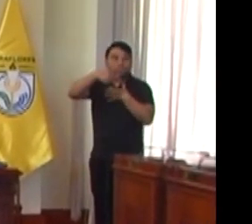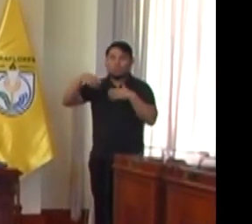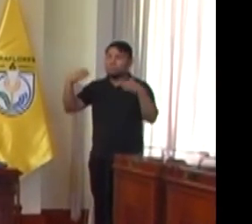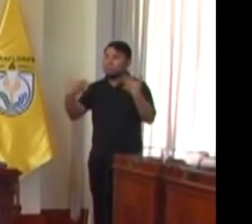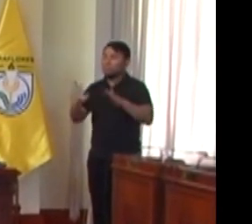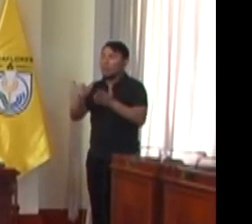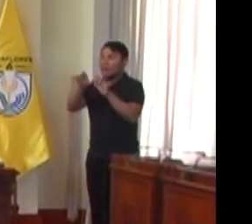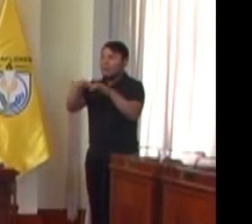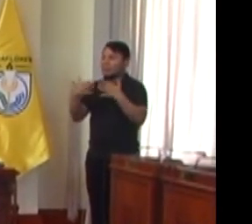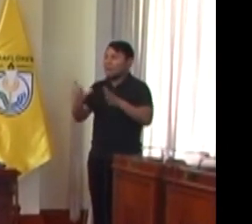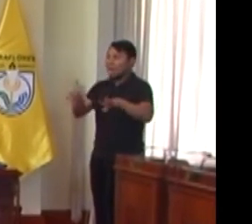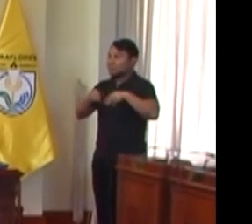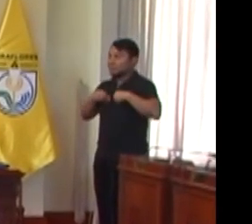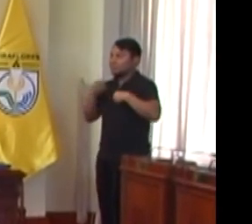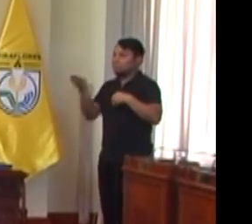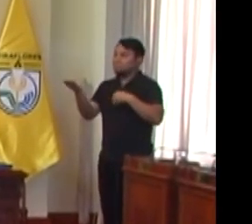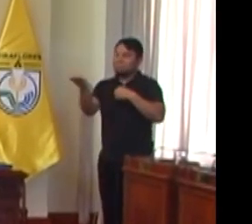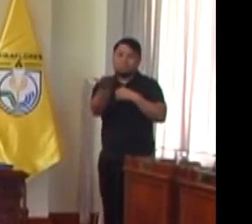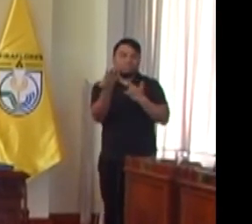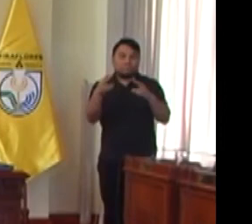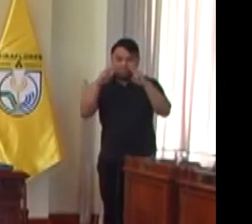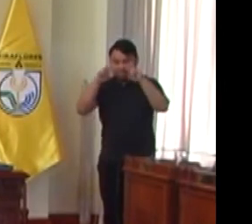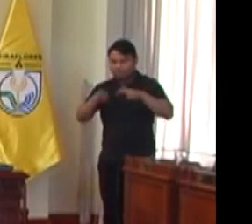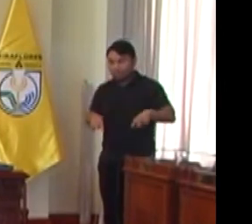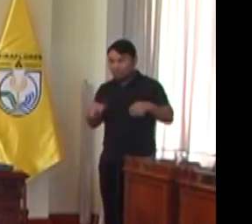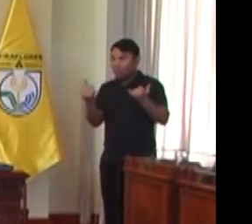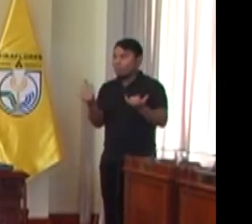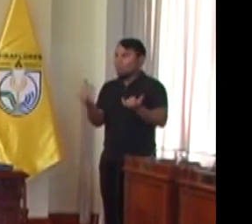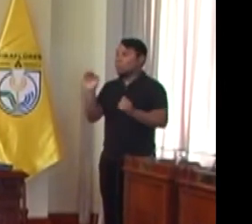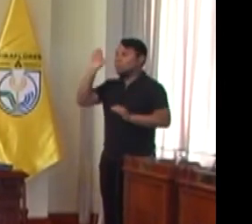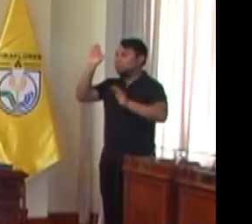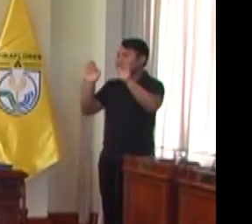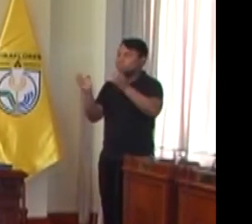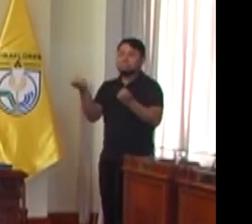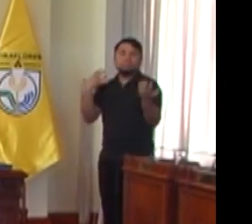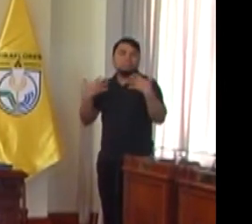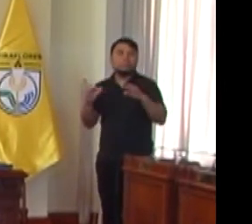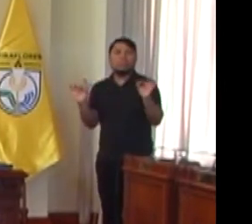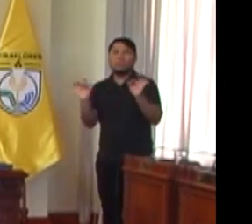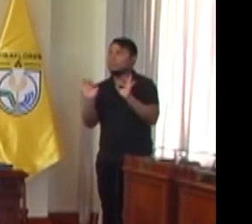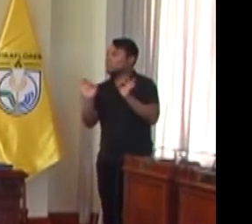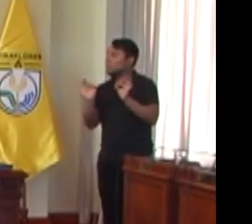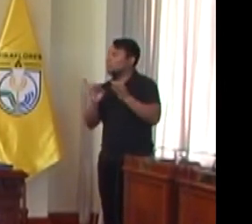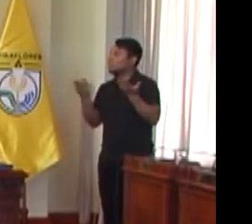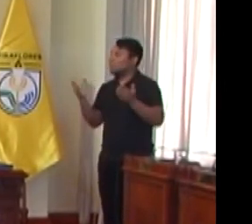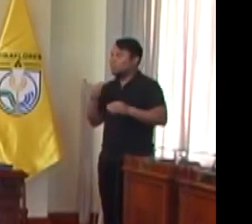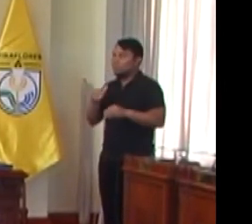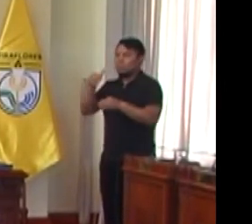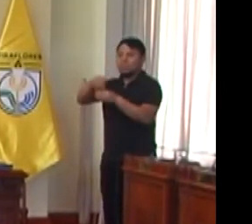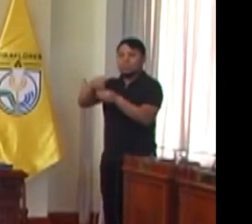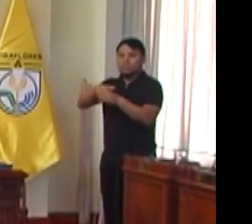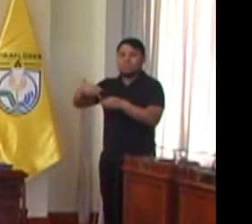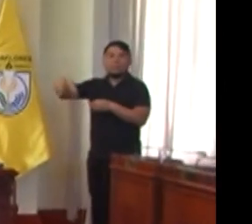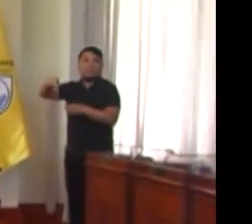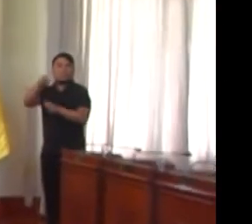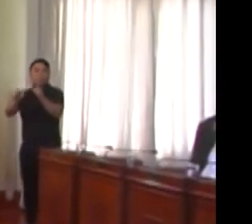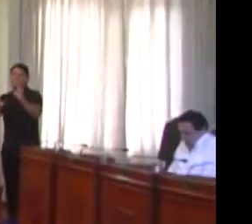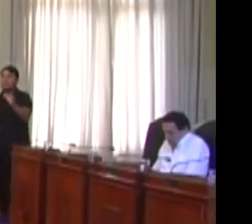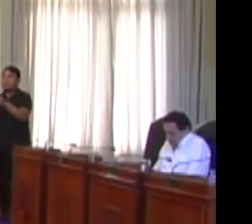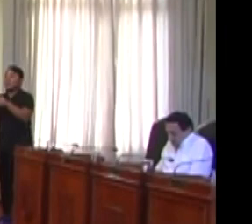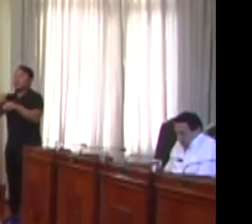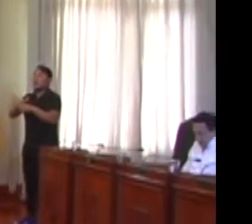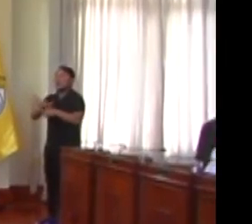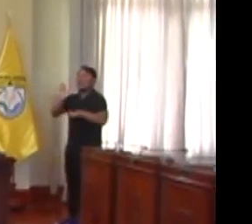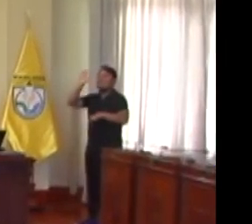esta acta. Si hubiese alguna observación, es el momento de realizarla. No teniendo observaciones, procederemos al voto. Aquellos miembros del Consejo que están a favor